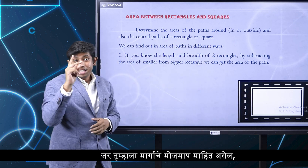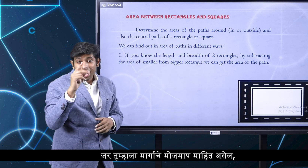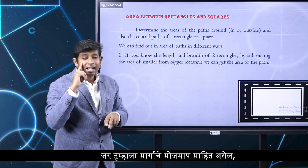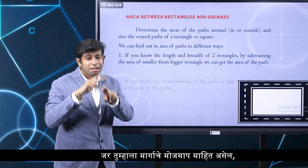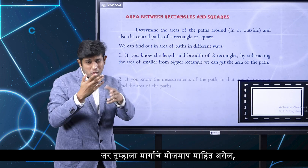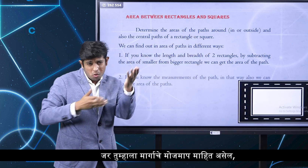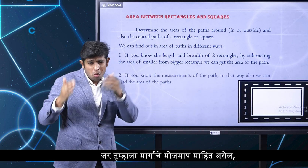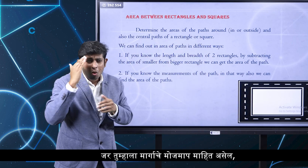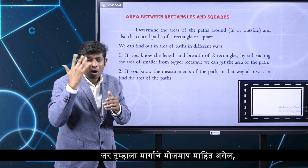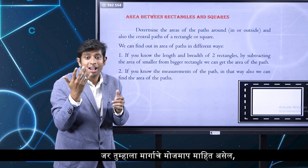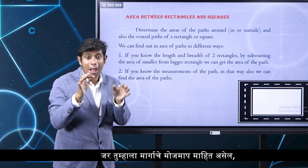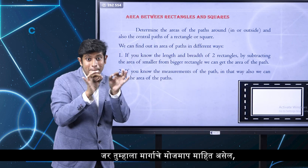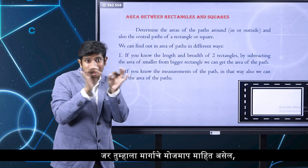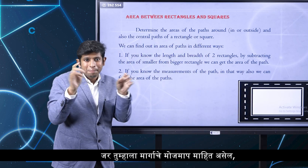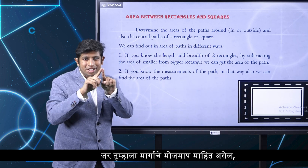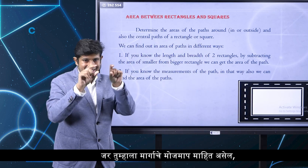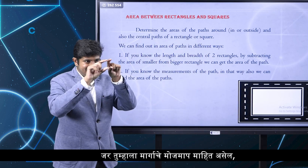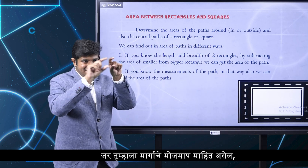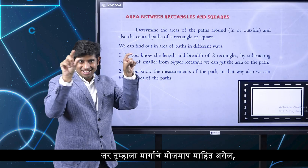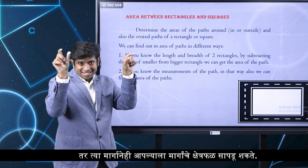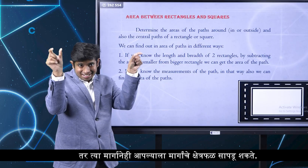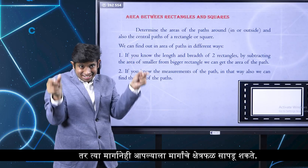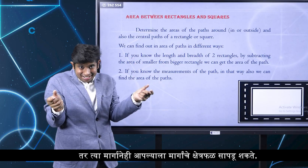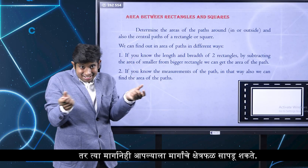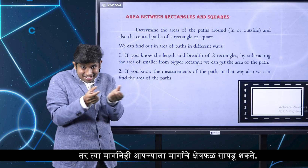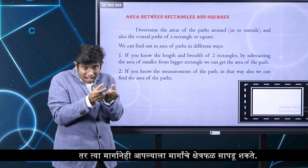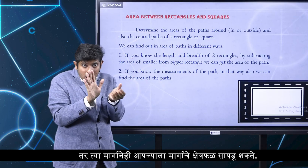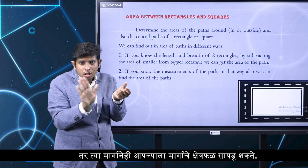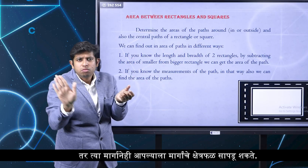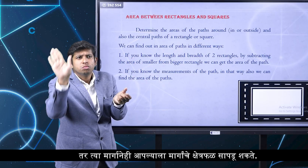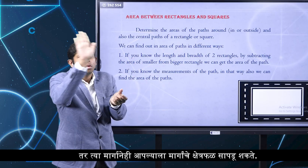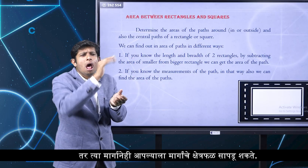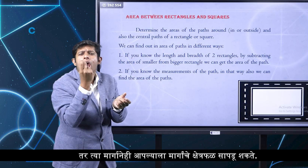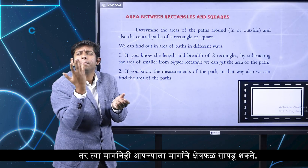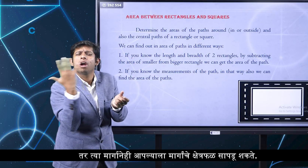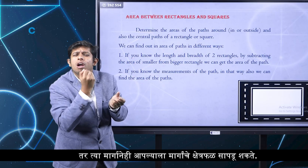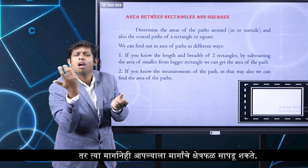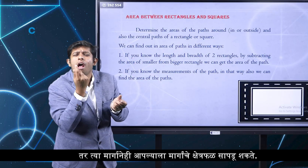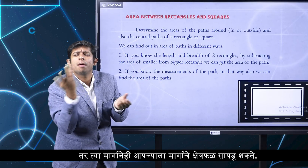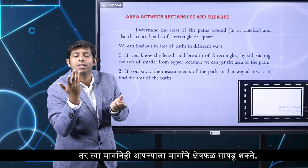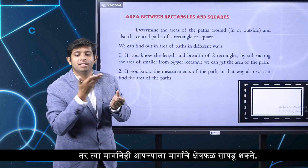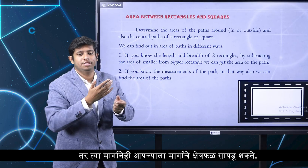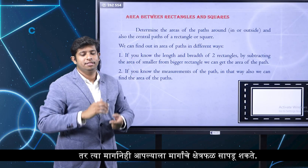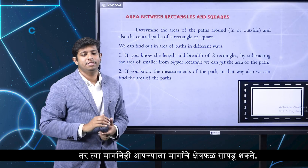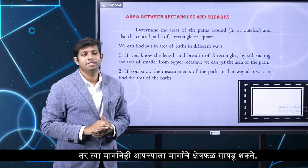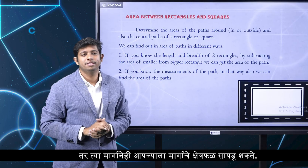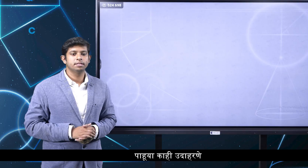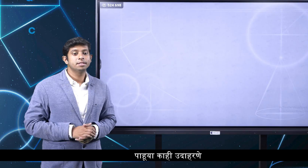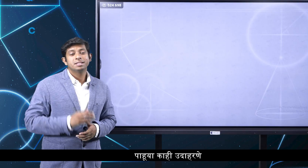2. जर तुम्हाला मार्गाचे मोजमाप माहित असेल तर त्या मार्गानेही आपल्याला मार्गाचे क्षेत्रफळ सापडू शकते. पाहूया